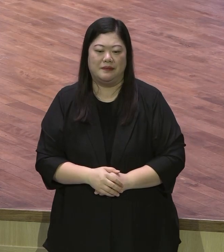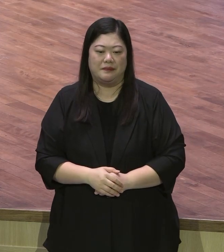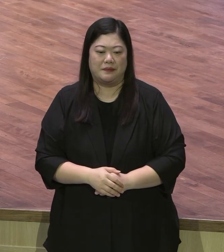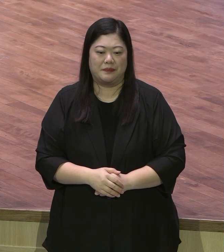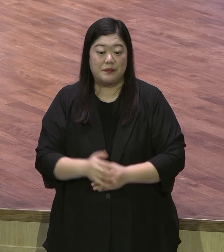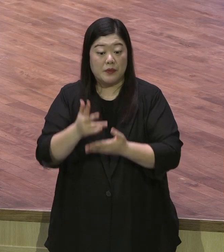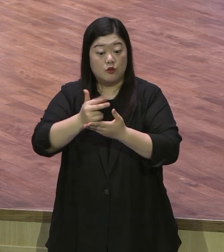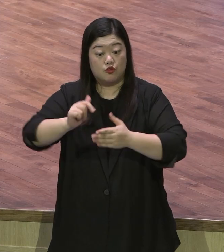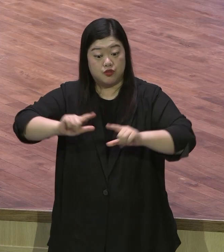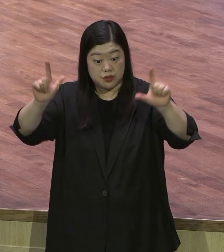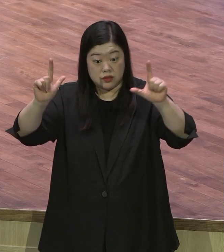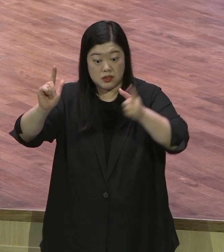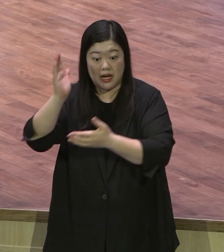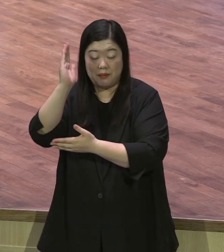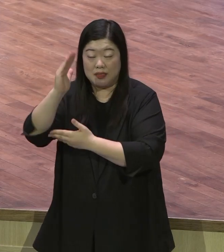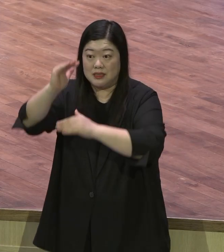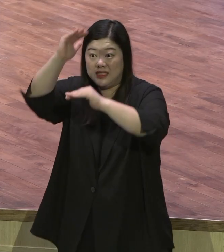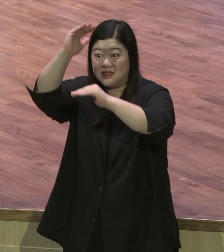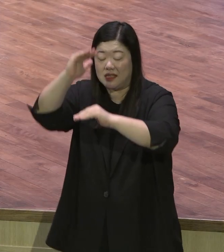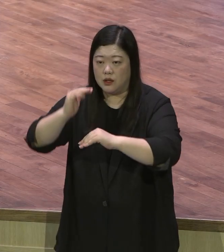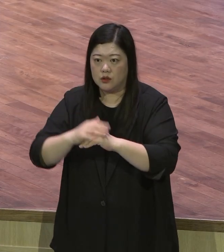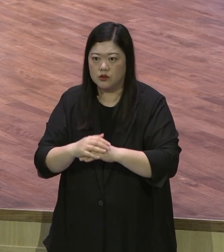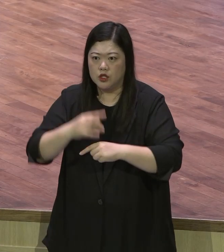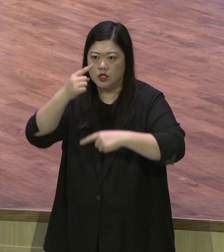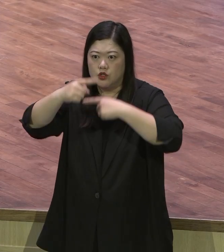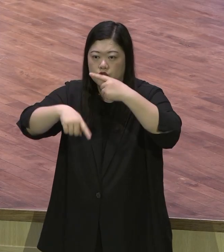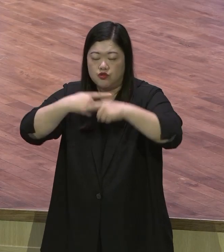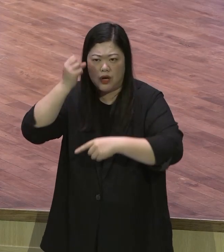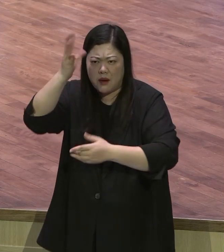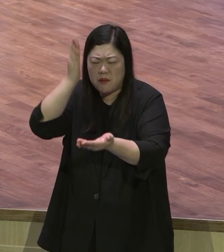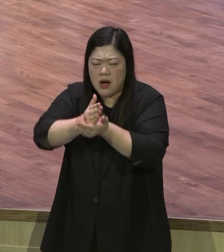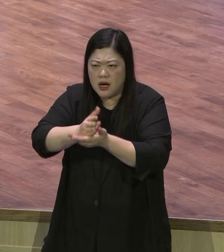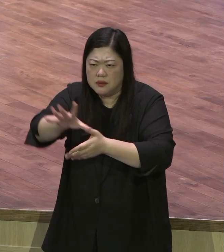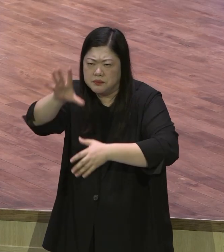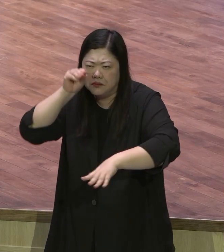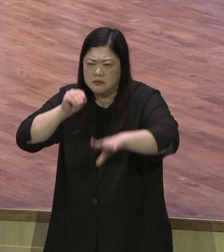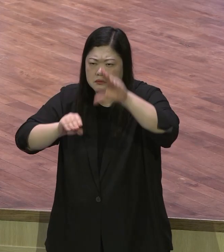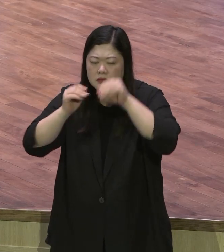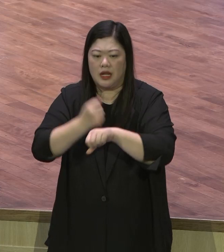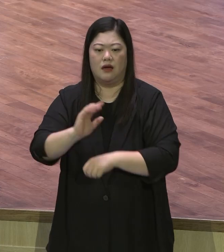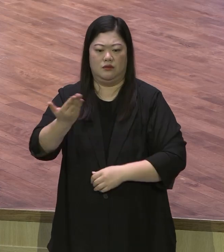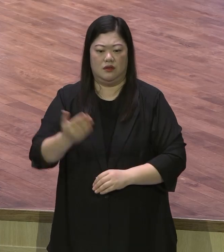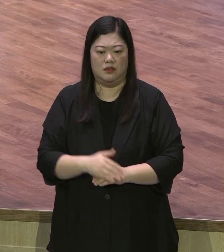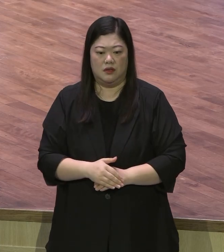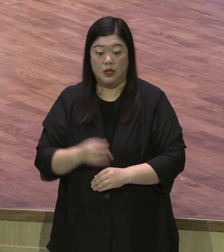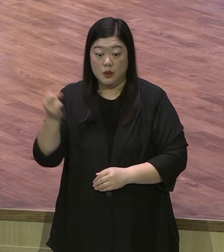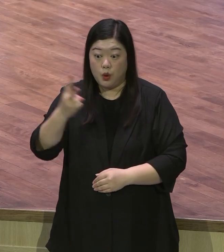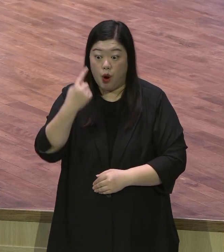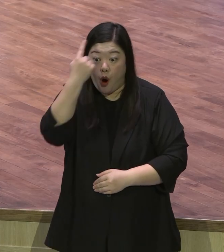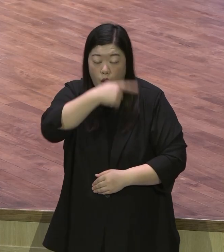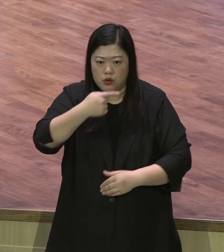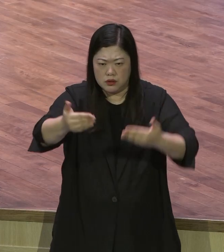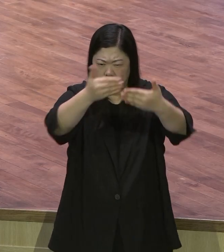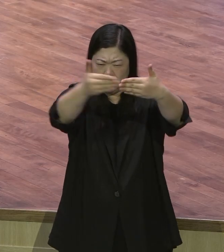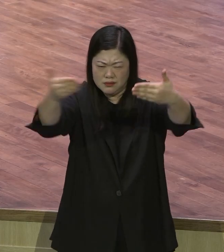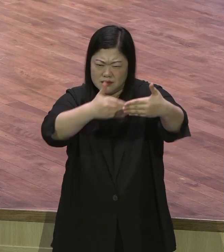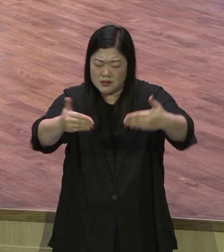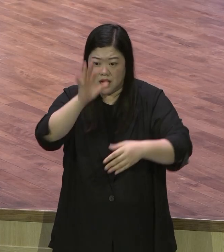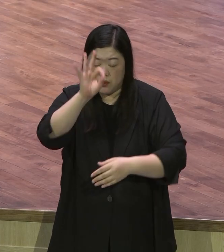강단에 선포되는 이 말씀이 여러분의 큰 힘이 되고, 또 제가 여러분 볼 때도 제게도 큰 힘이 돼요. 말씀을